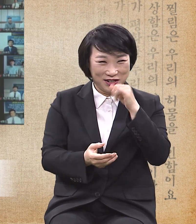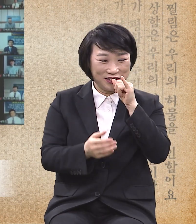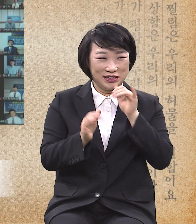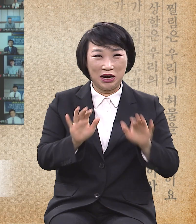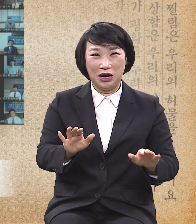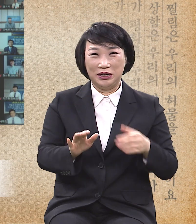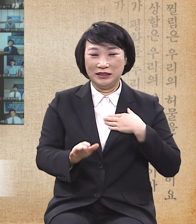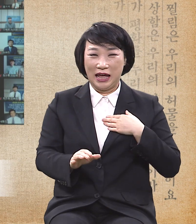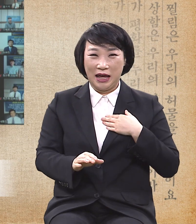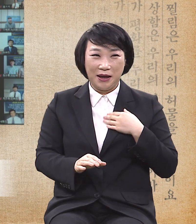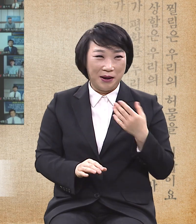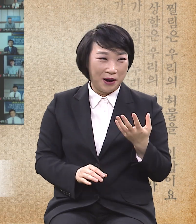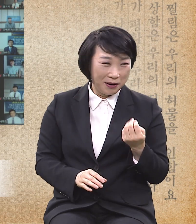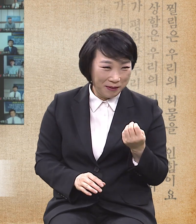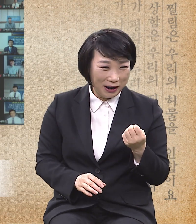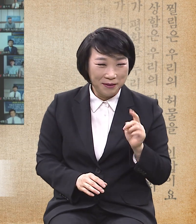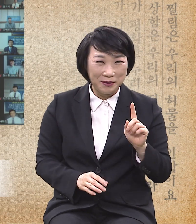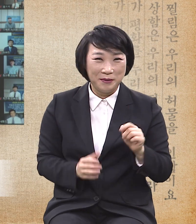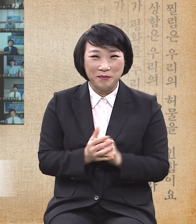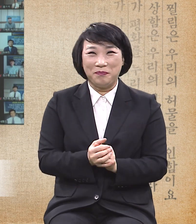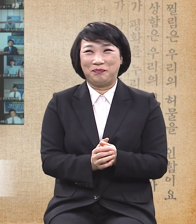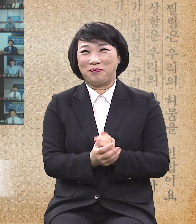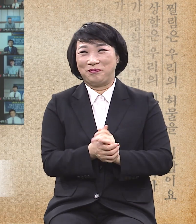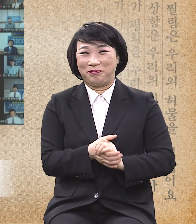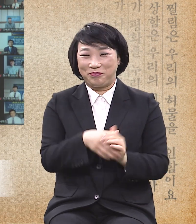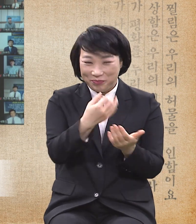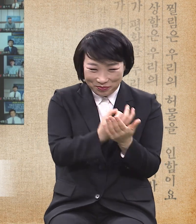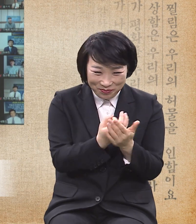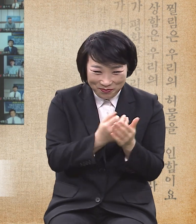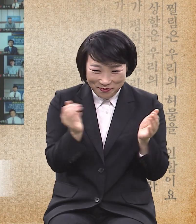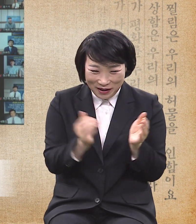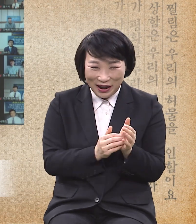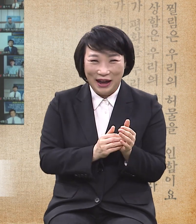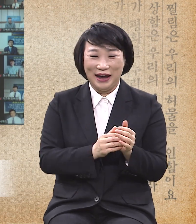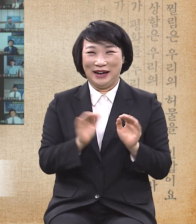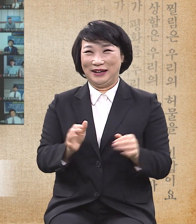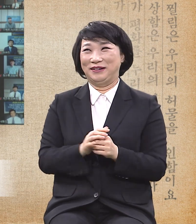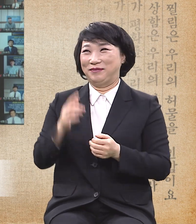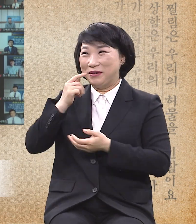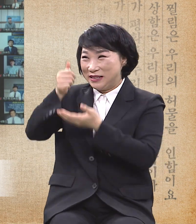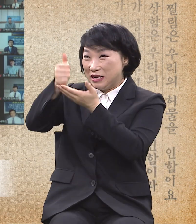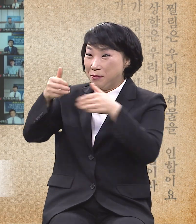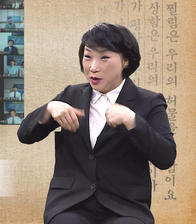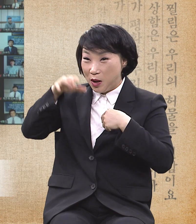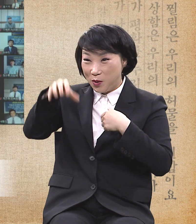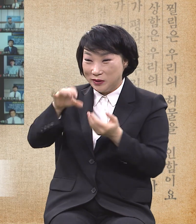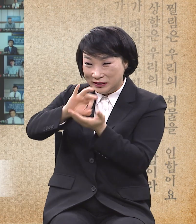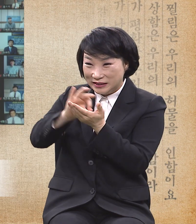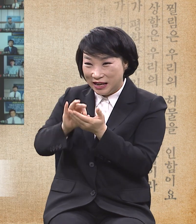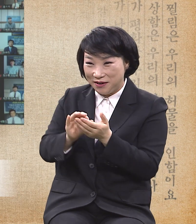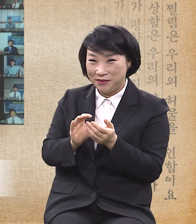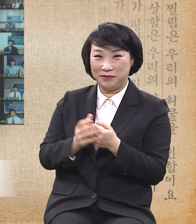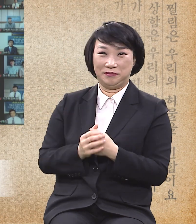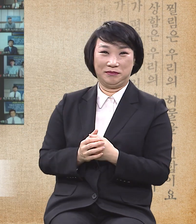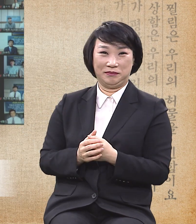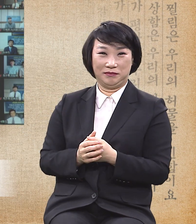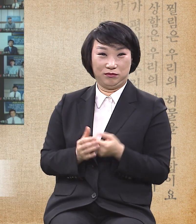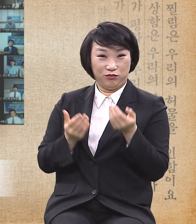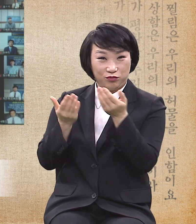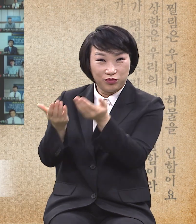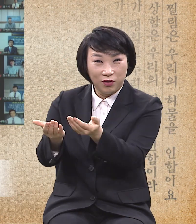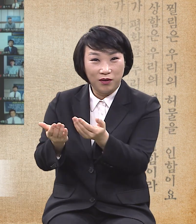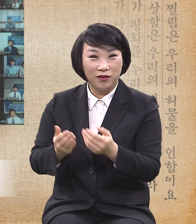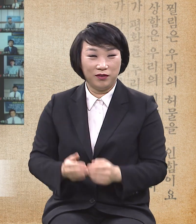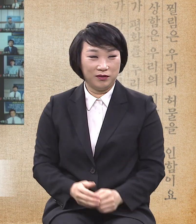제가 이렇게 돈을 벌었습니다. 목사님 필요한데 쓰세요.